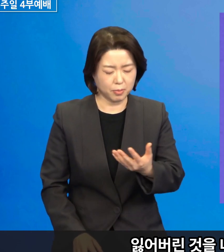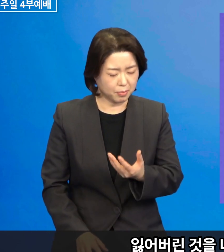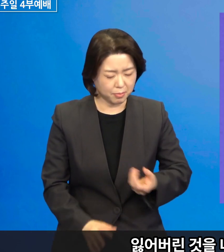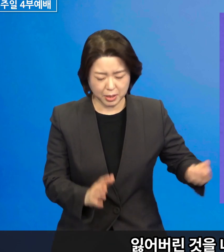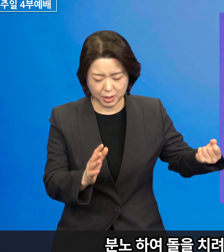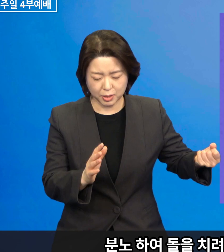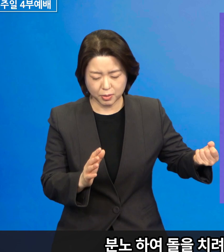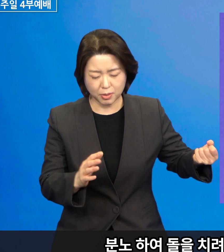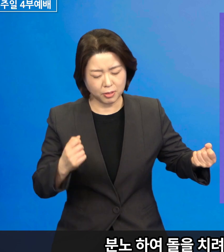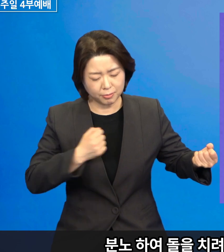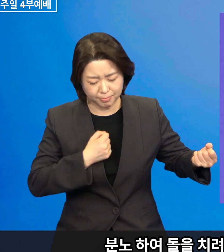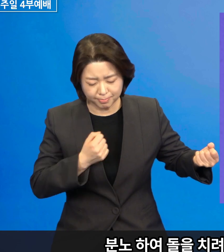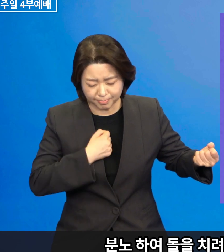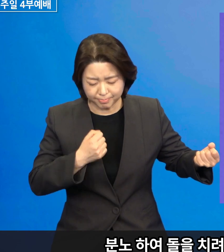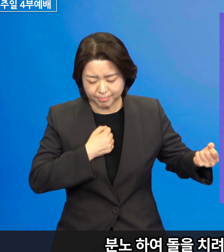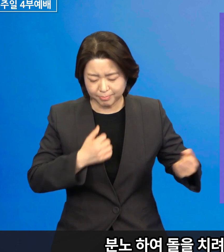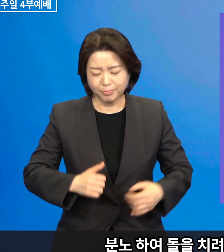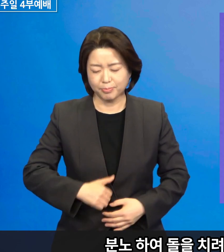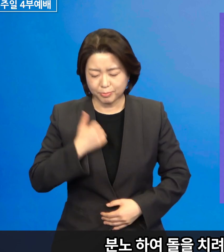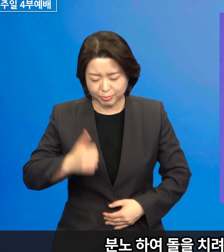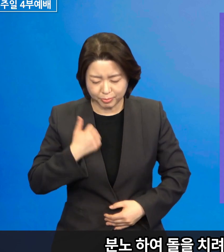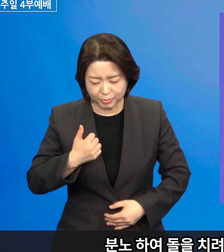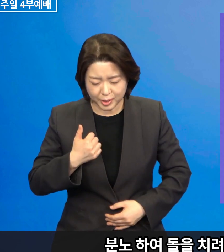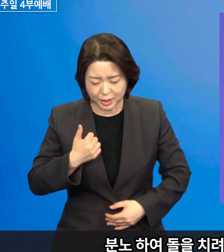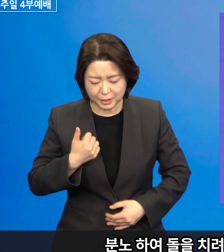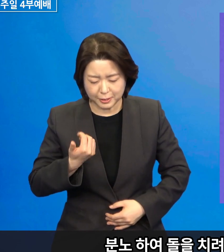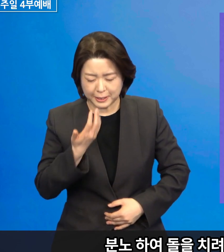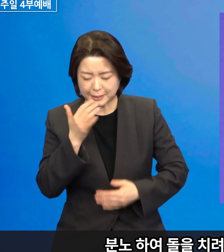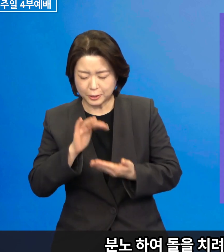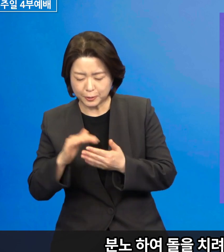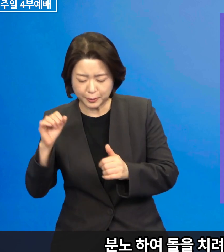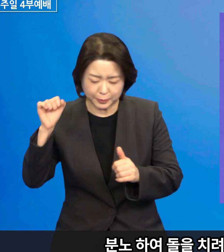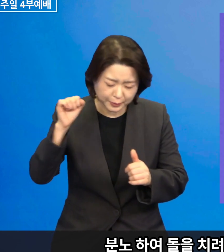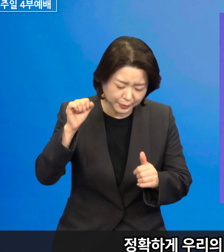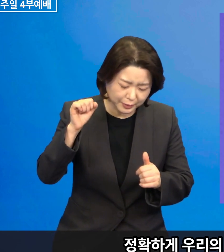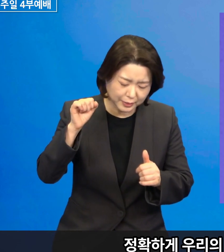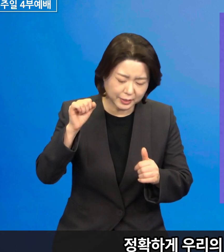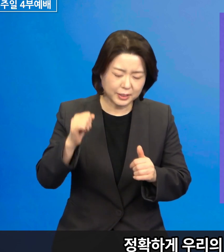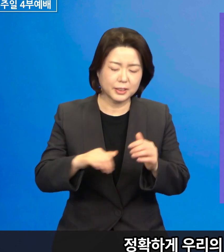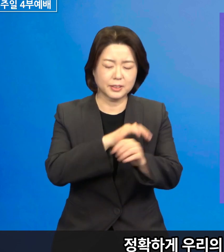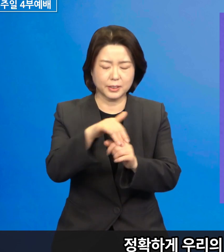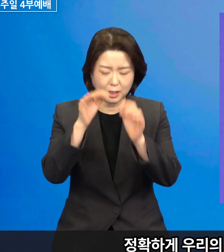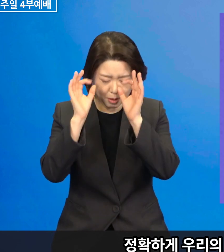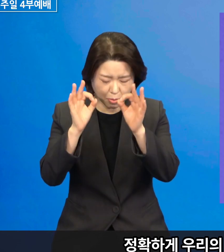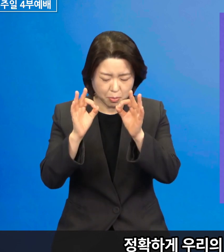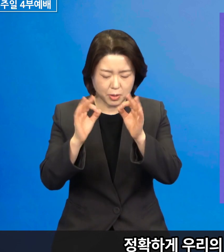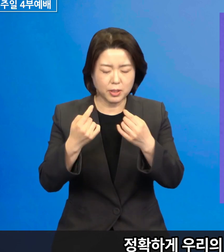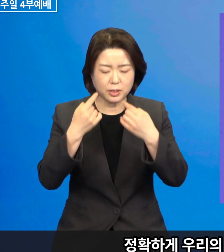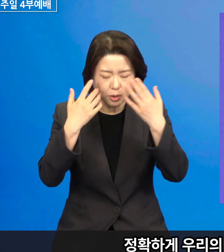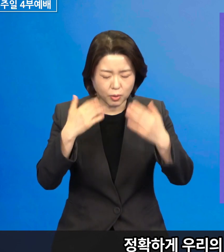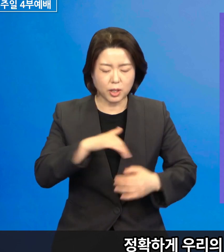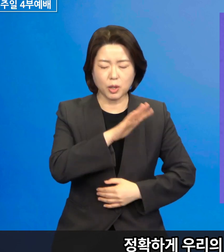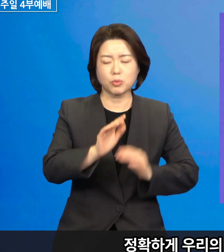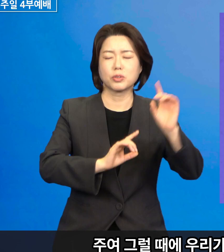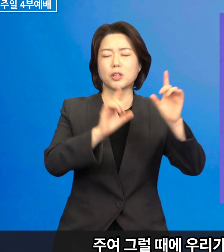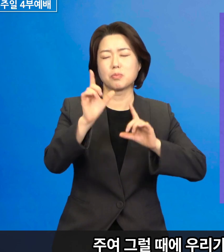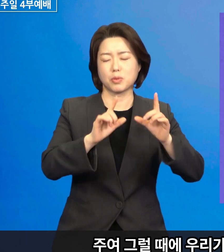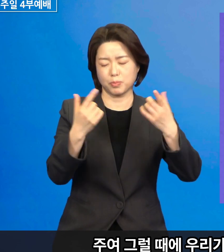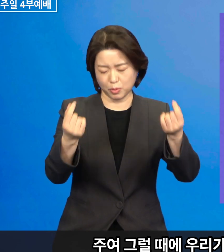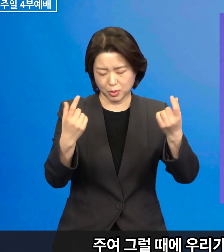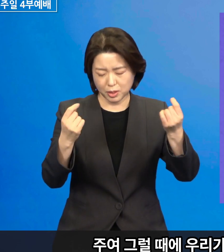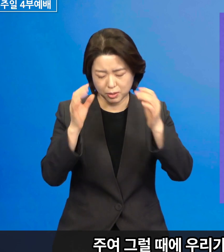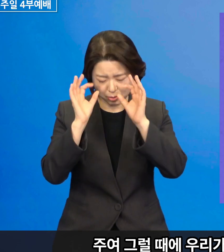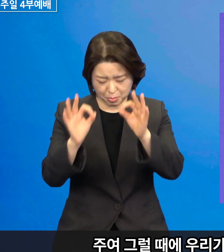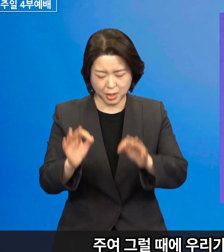너무나 한탄해하며 분노하여 돌을 치려고 하는 그 상황을 보며 이거 정확하게 우리의 모습인 것을 봅니다.